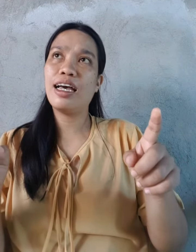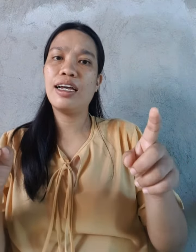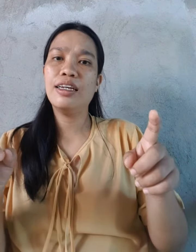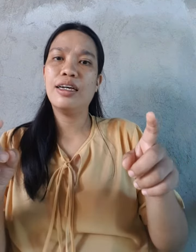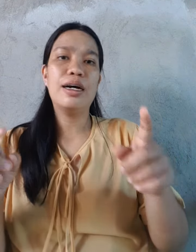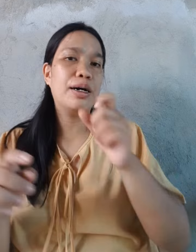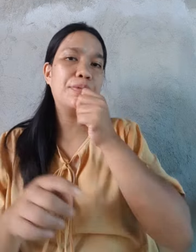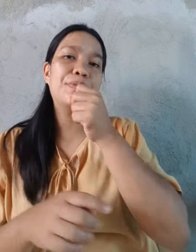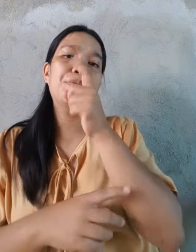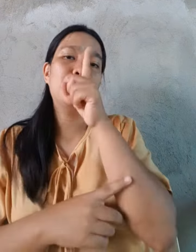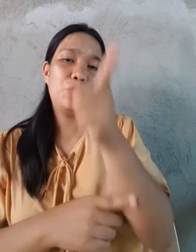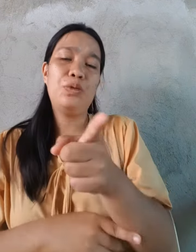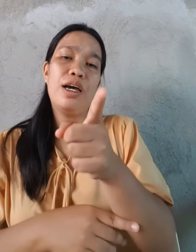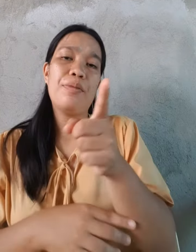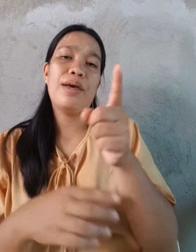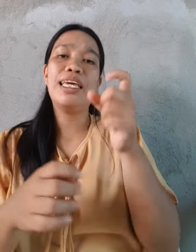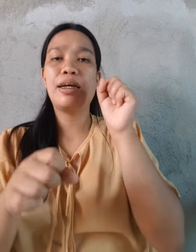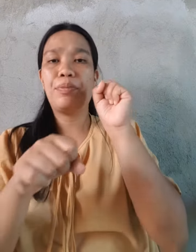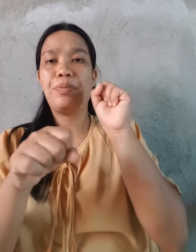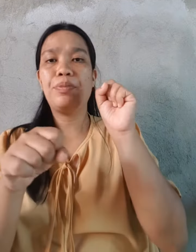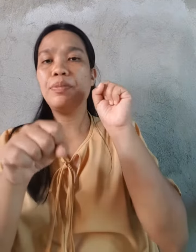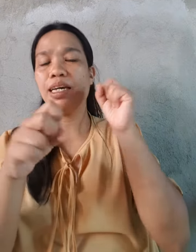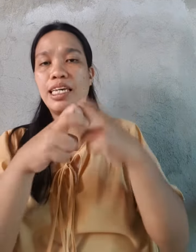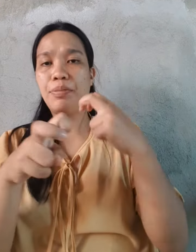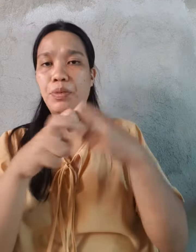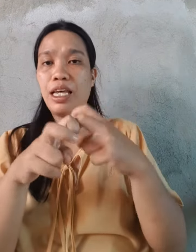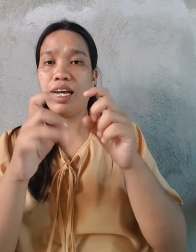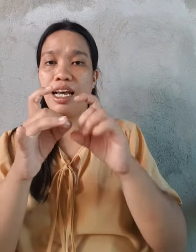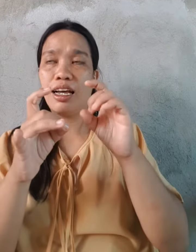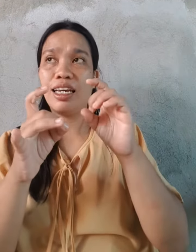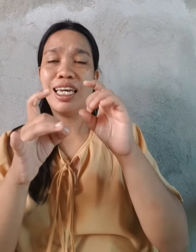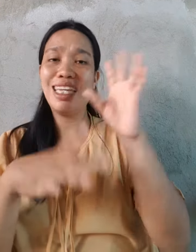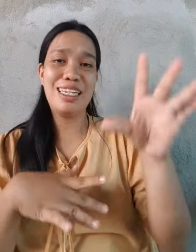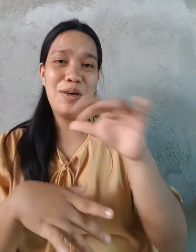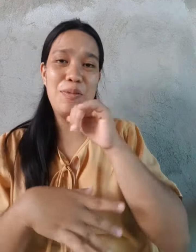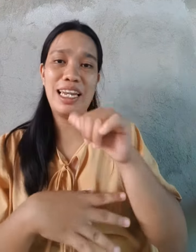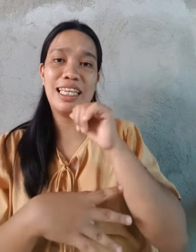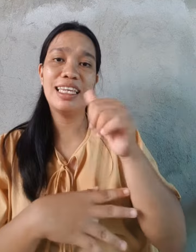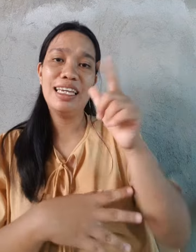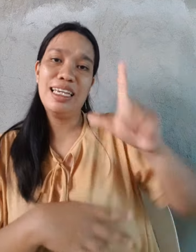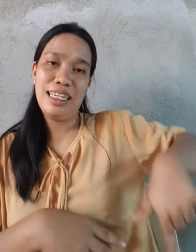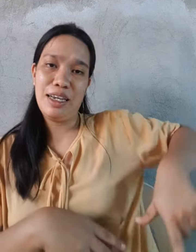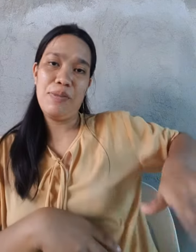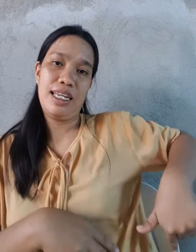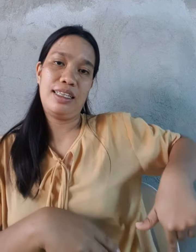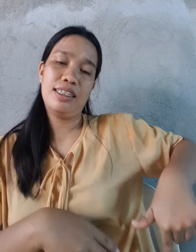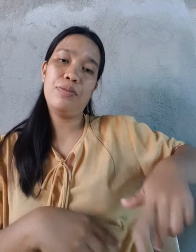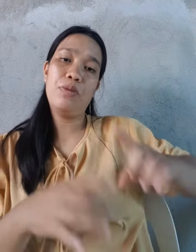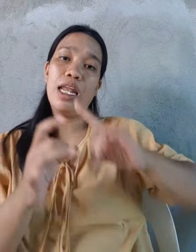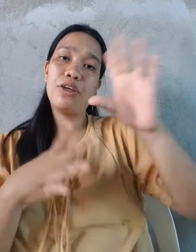talagang true na mahirap po talagang hindi ako malate kasi po malayo